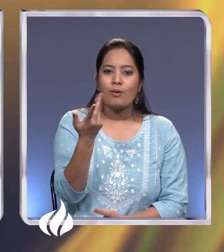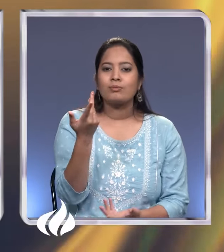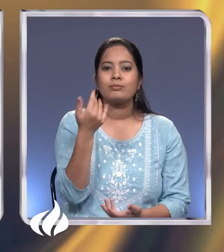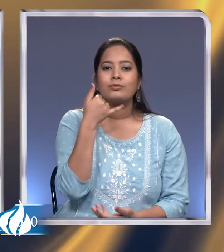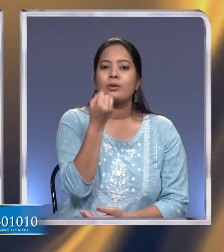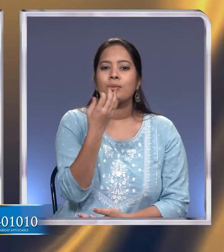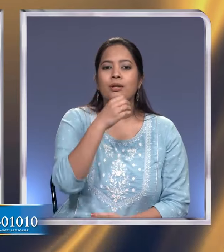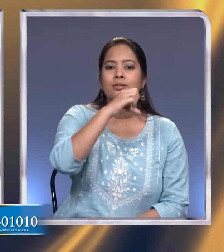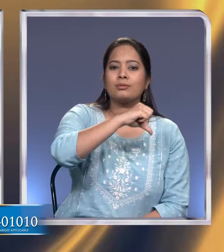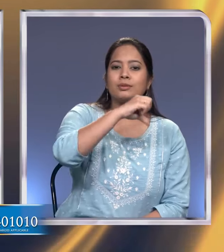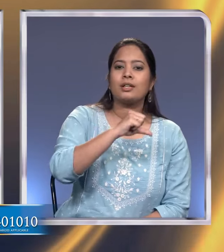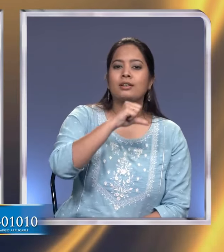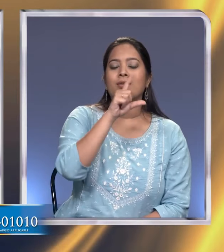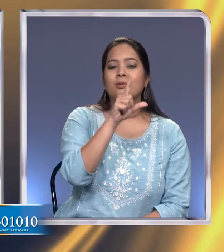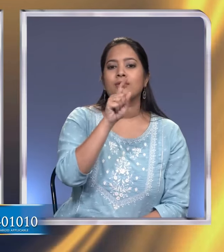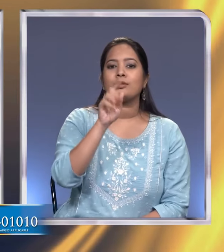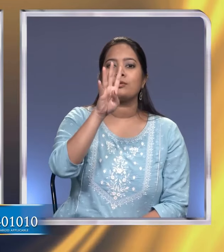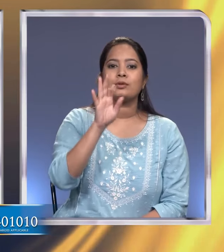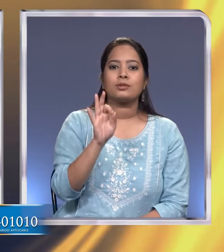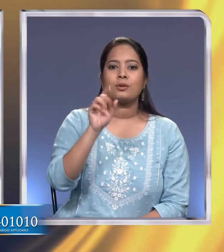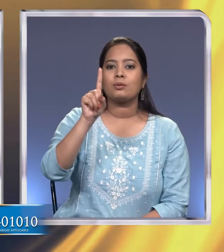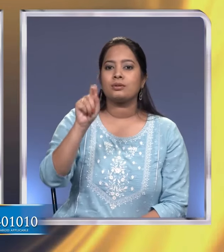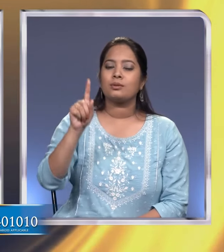उठाइए और डायल कीजिए